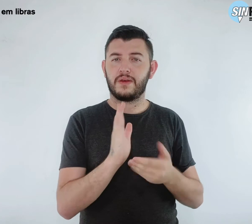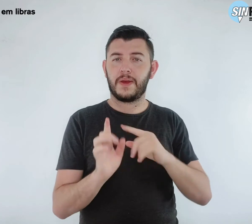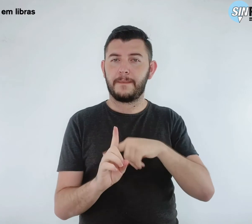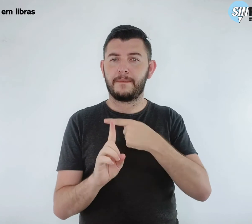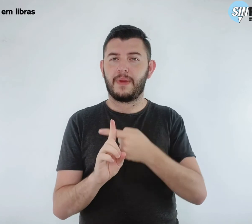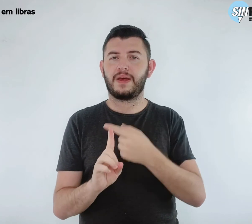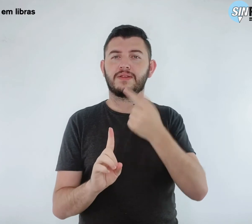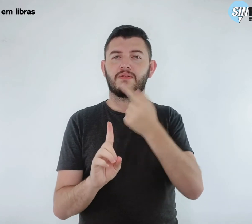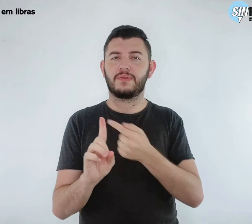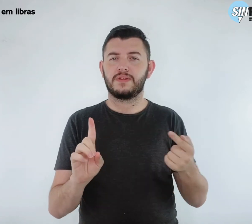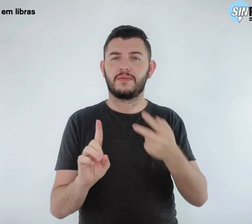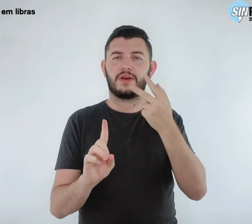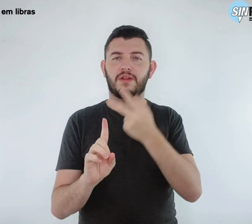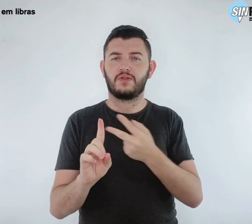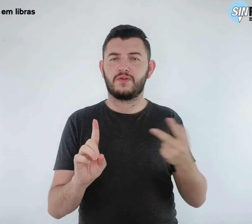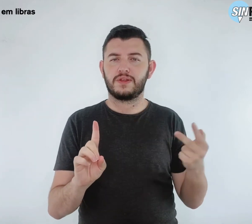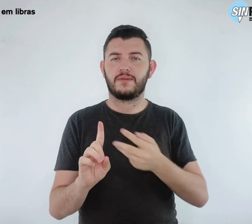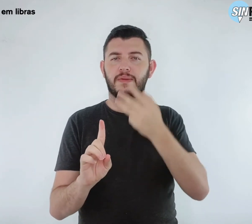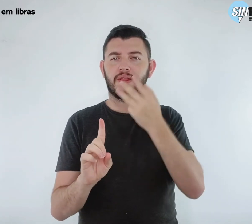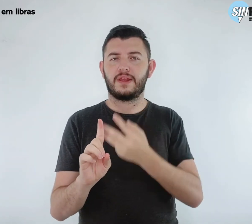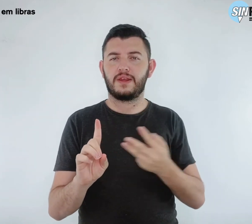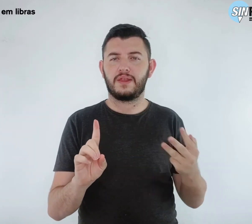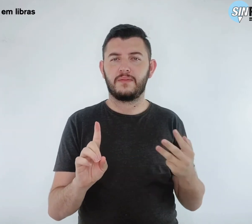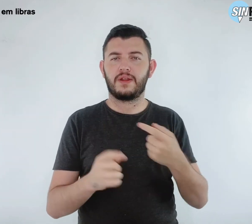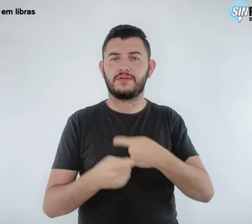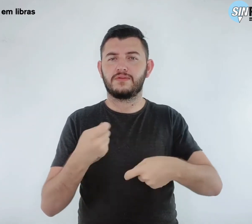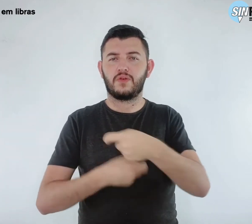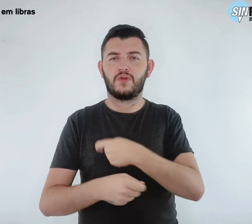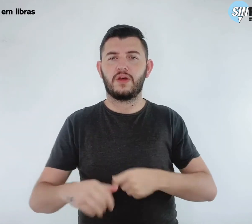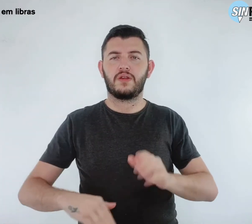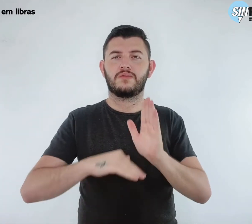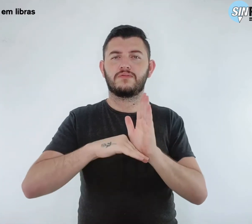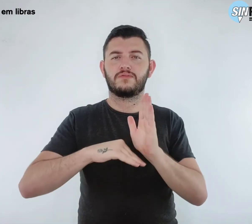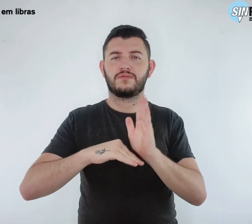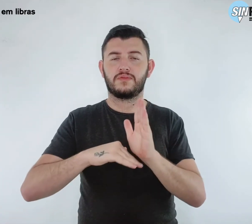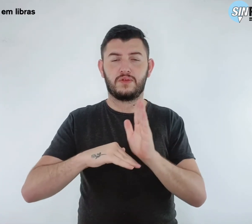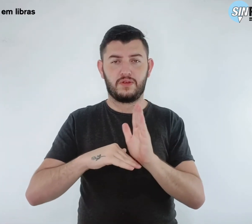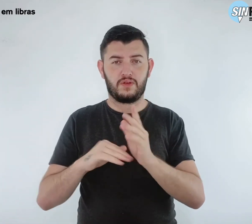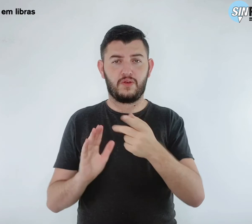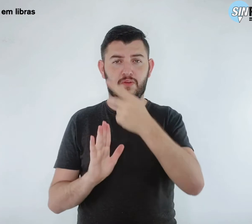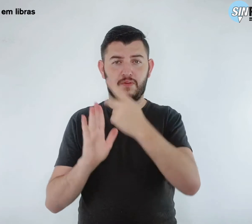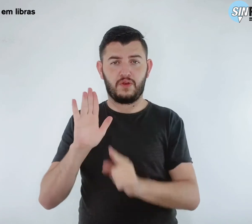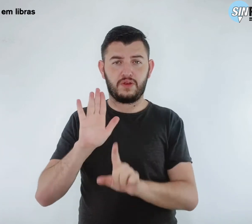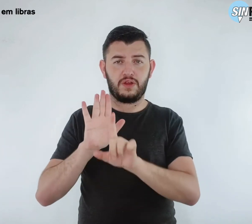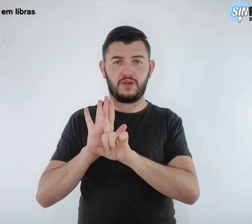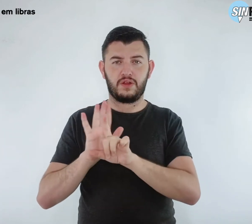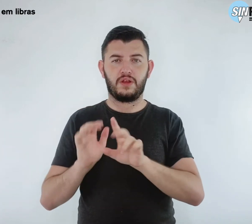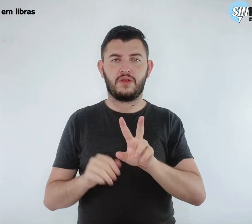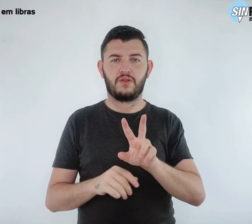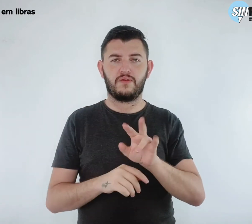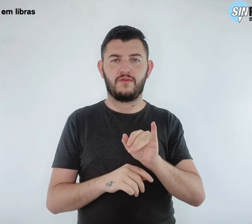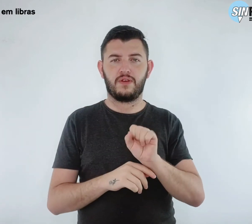Deputados, mais 3 semanas no Senado, onde o projeto de lei do Visconde do Rio